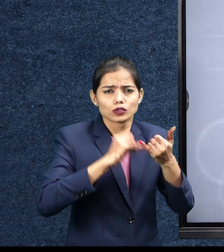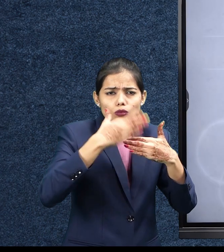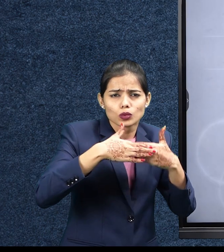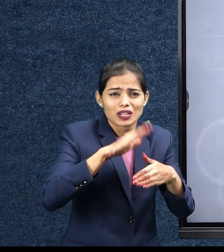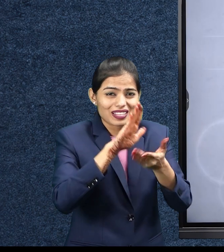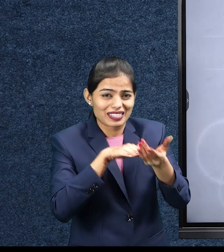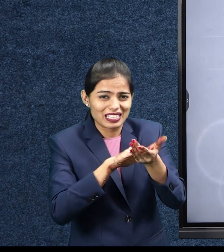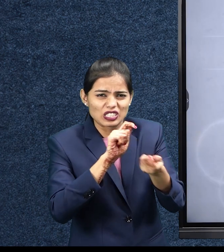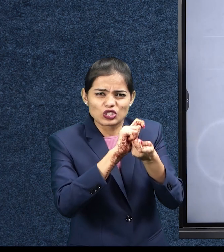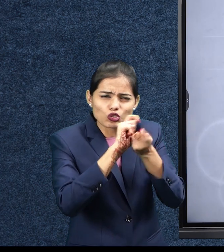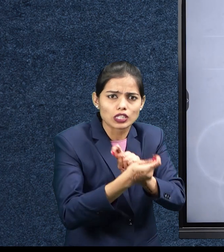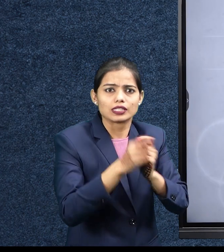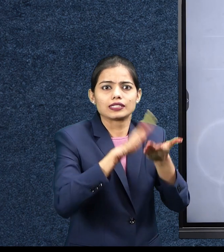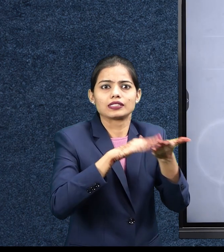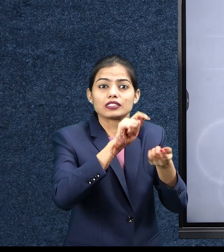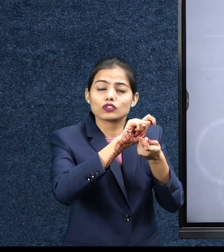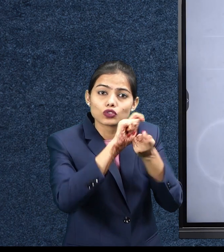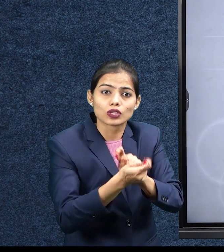तर डेक बदलला आहे.